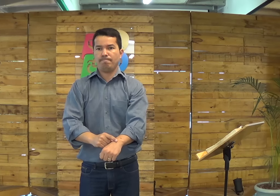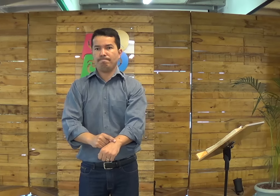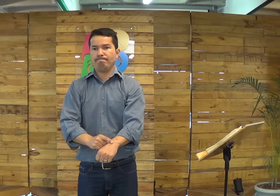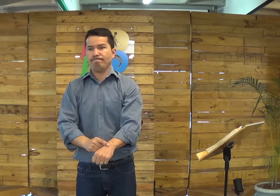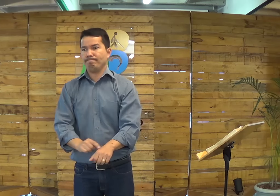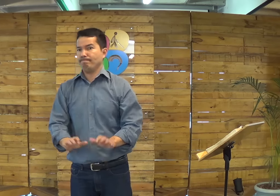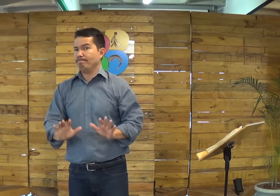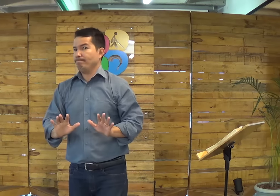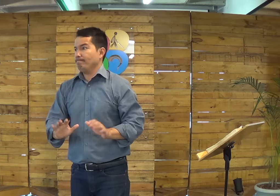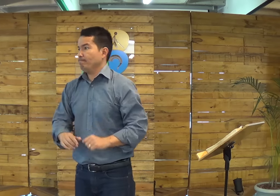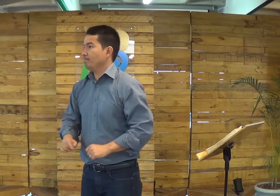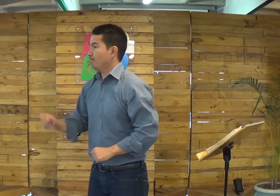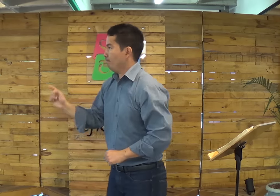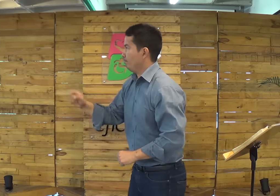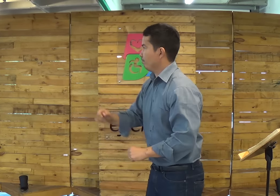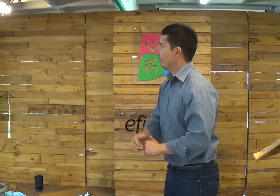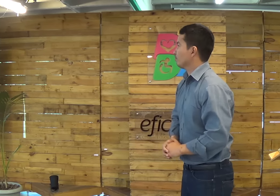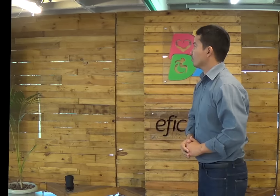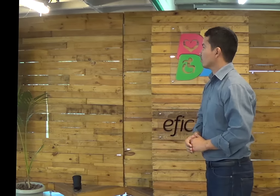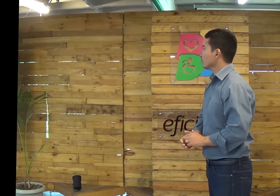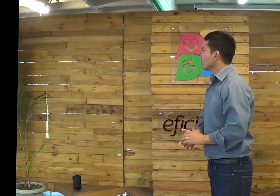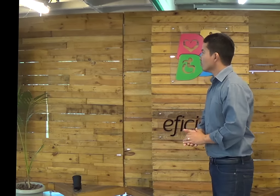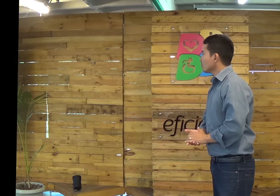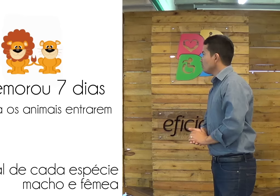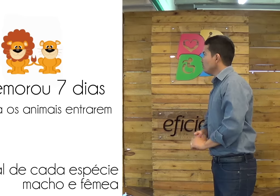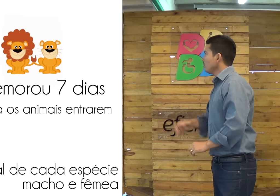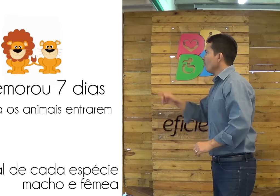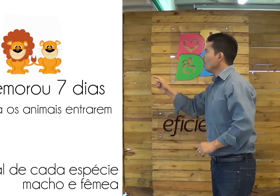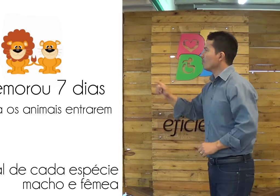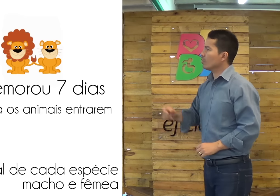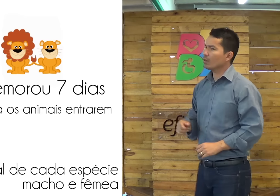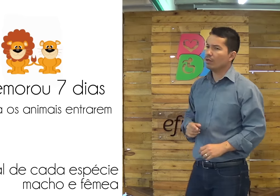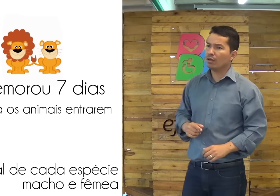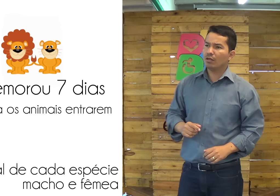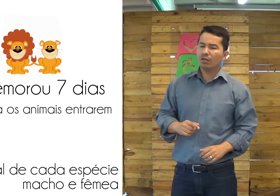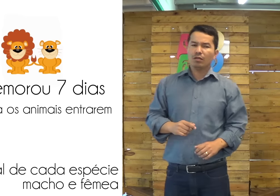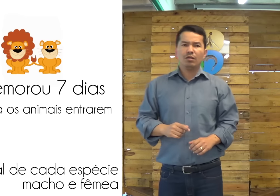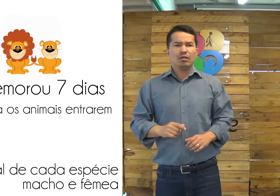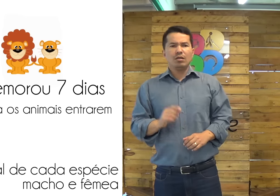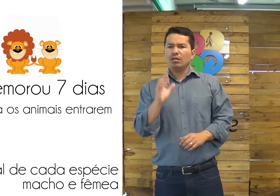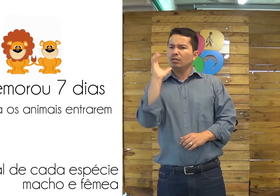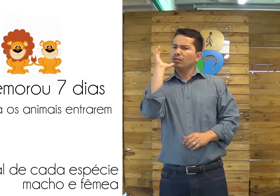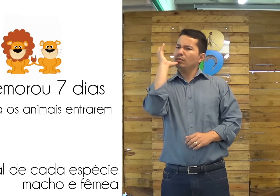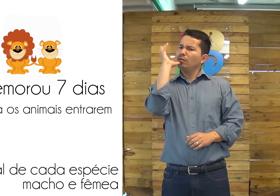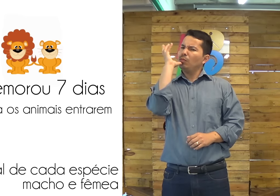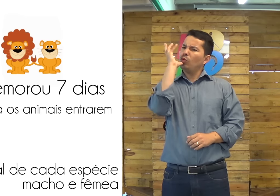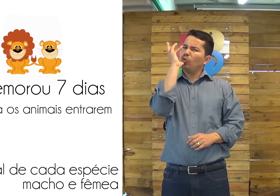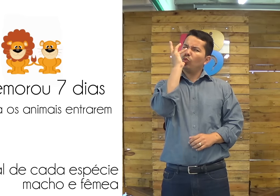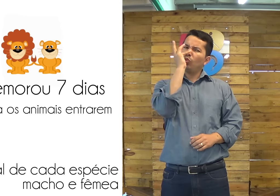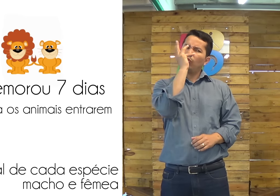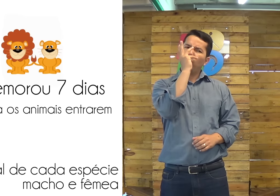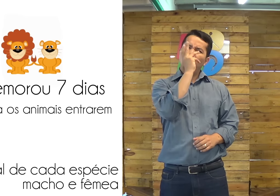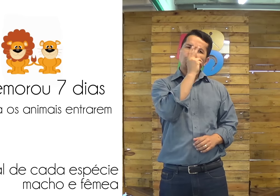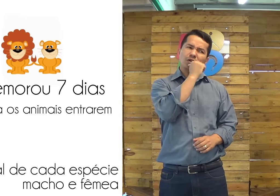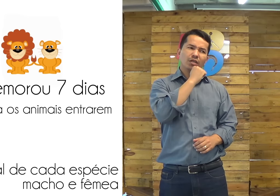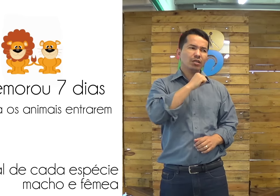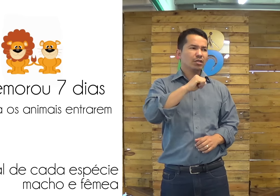o tempo pera aí vamos ver mais então ali ó tá falando